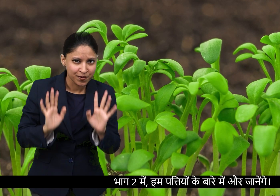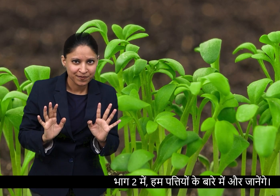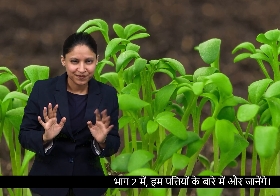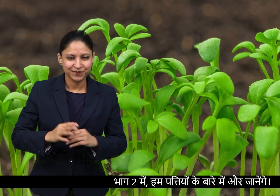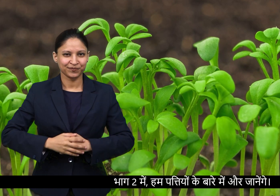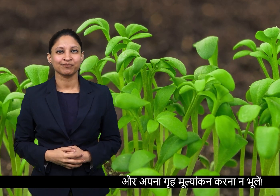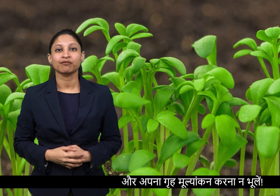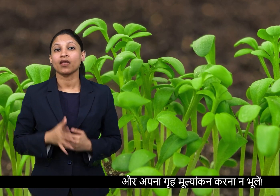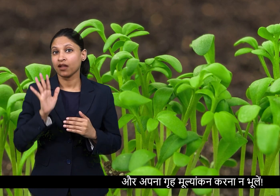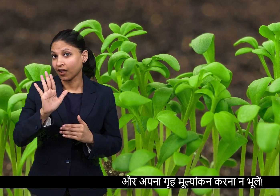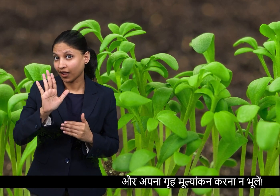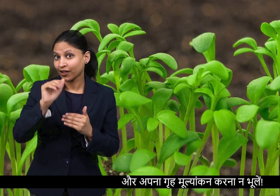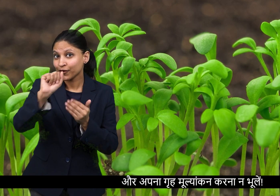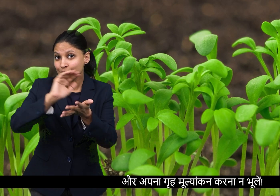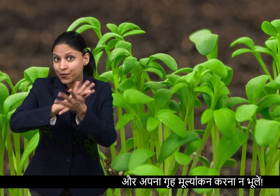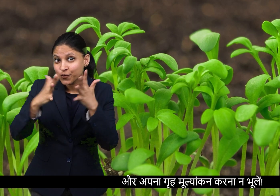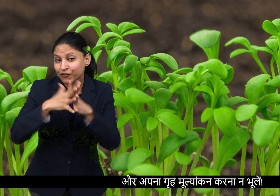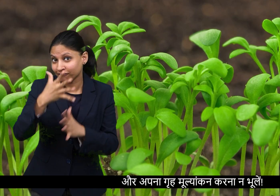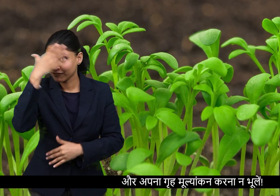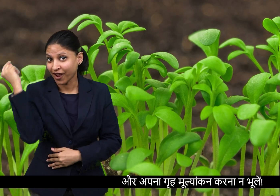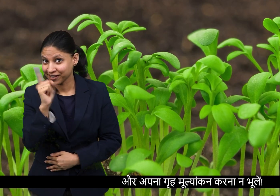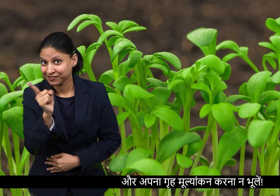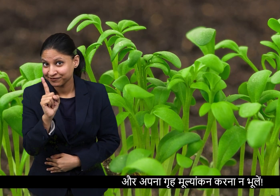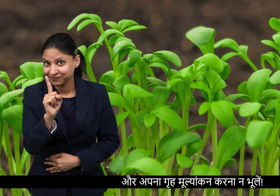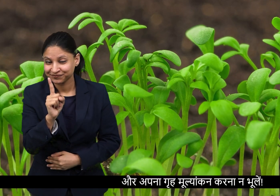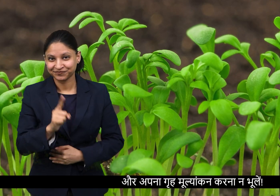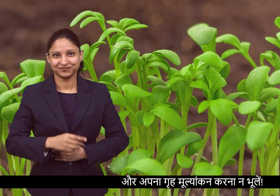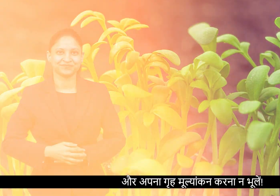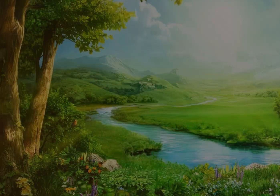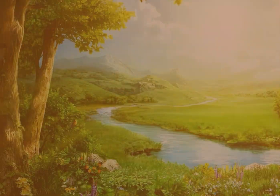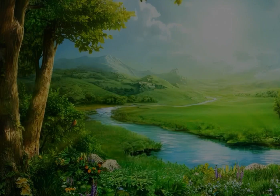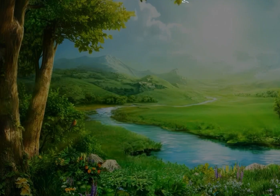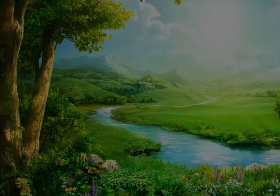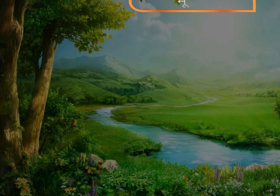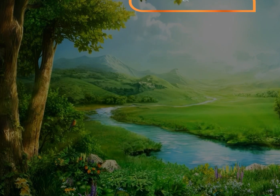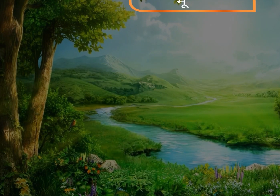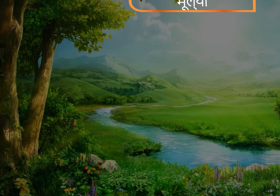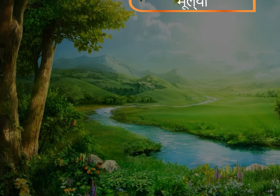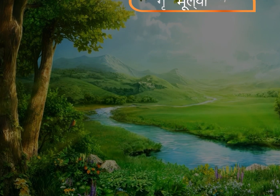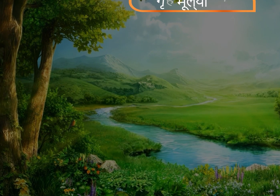और अपना गृह मूल्यांकन करना न भूलें।